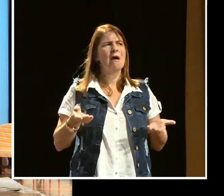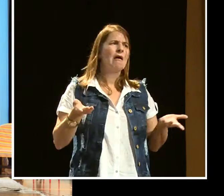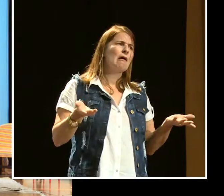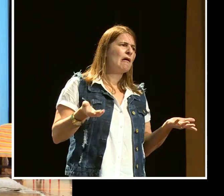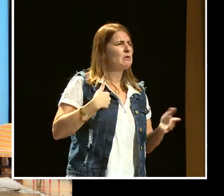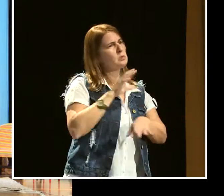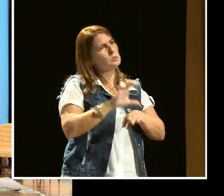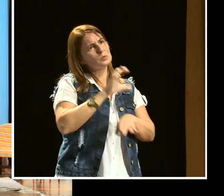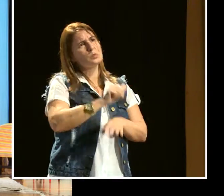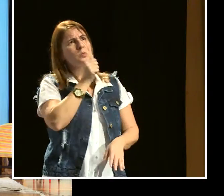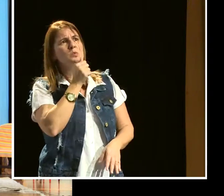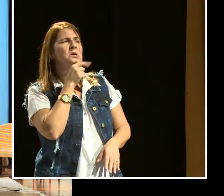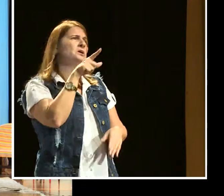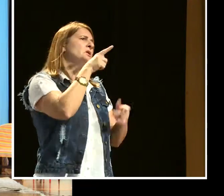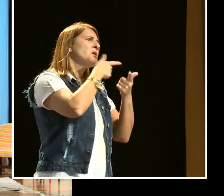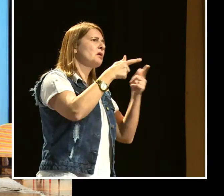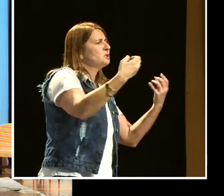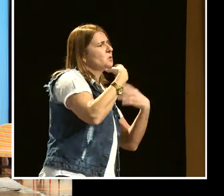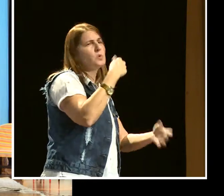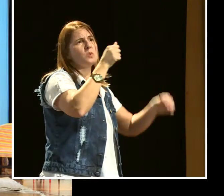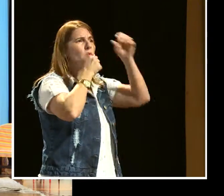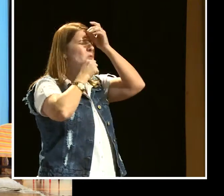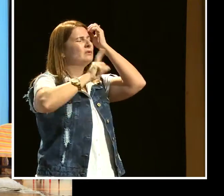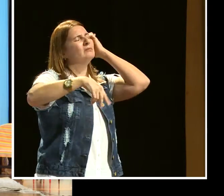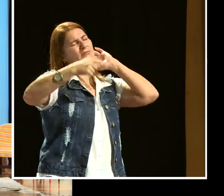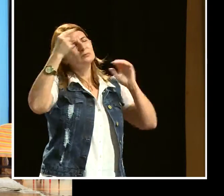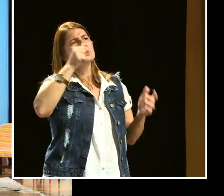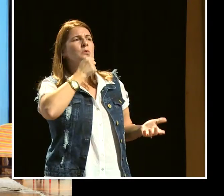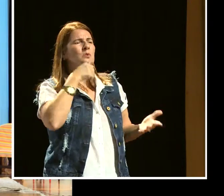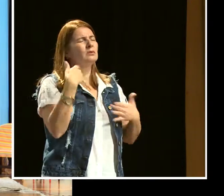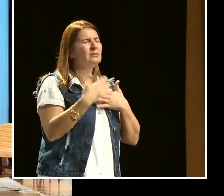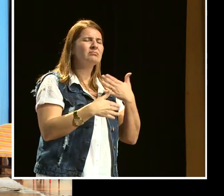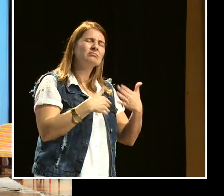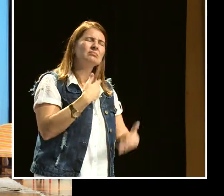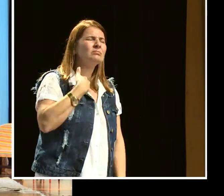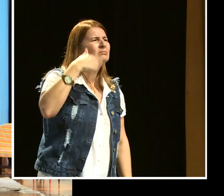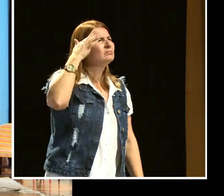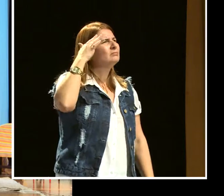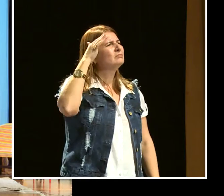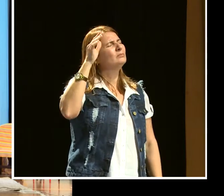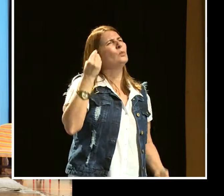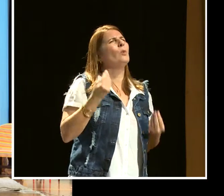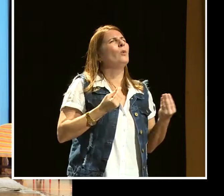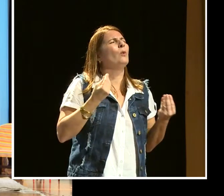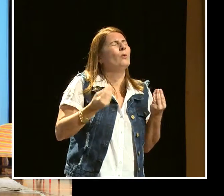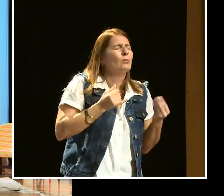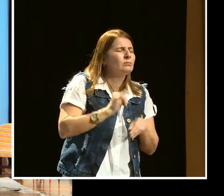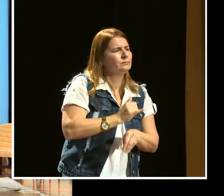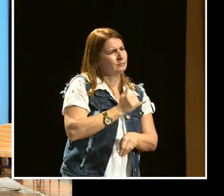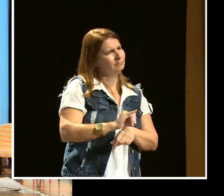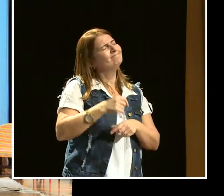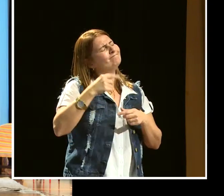continuava tentando fazer os ajustes. E, conversando com os professores, eles sempre relatavam que não existia um curso de formação, e eles